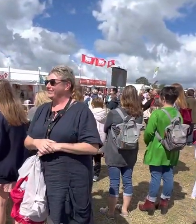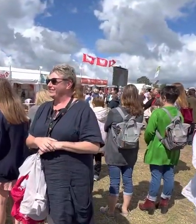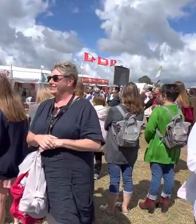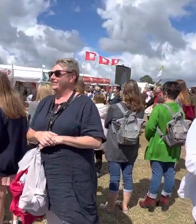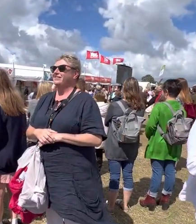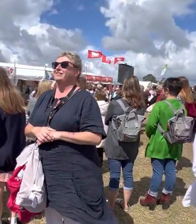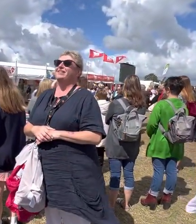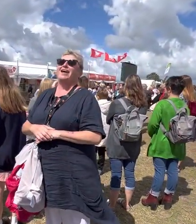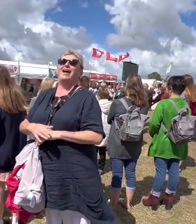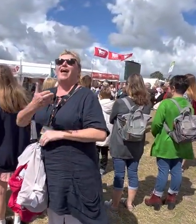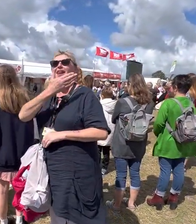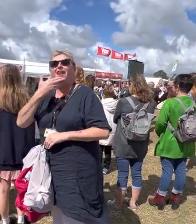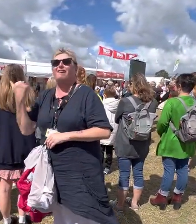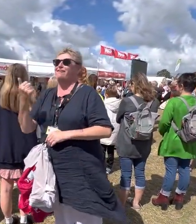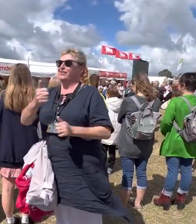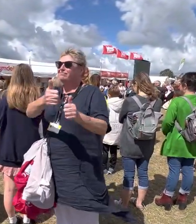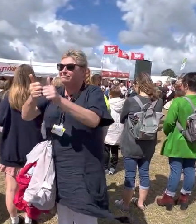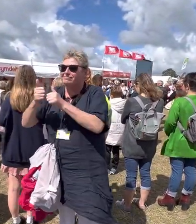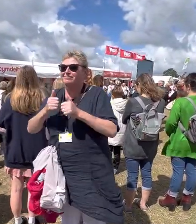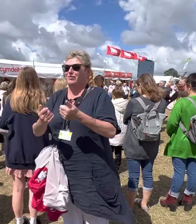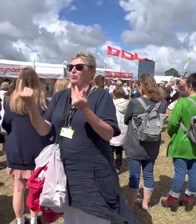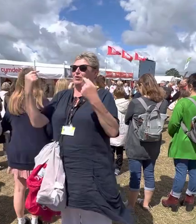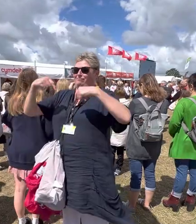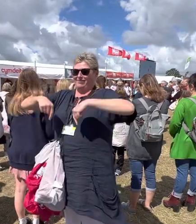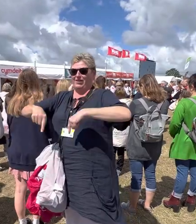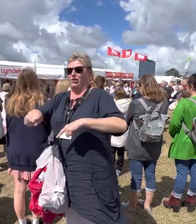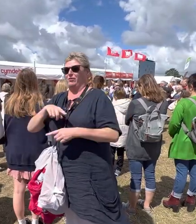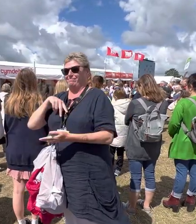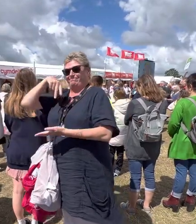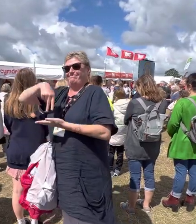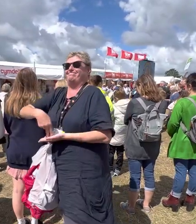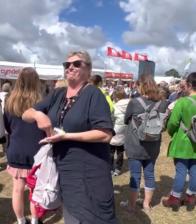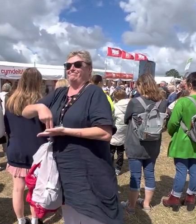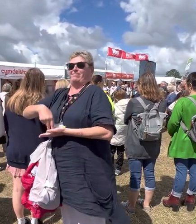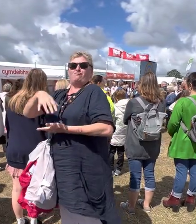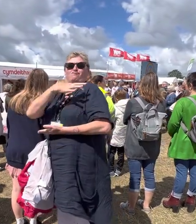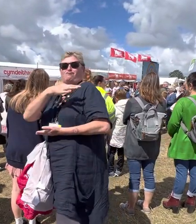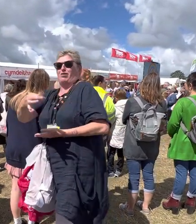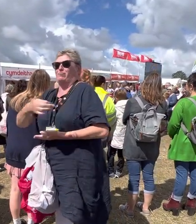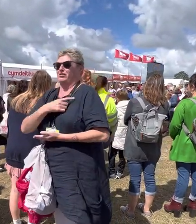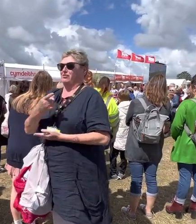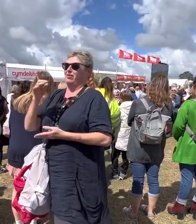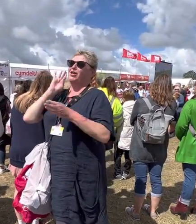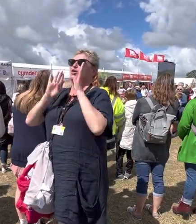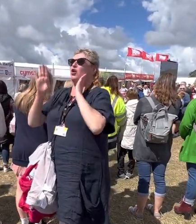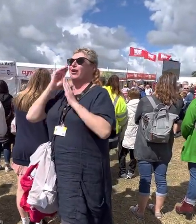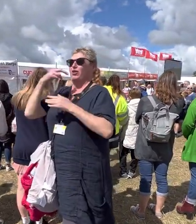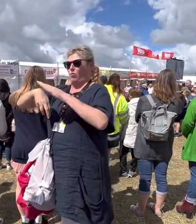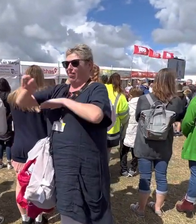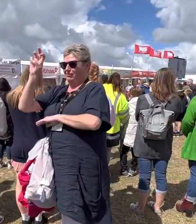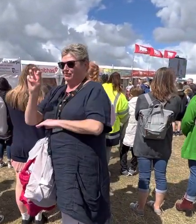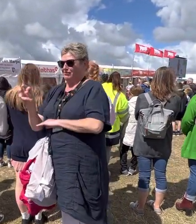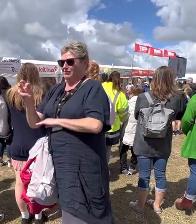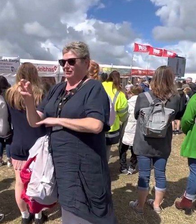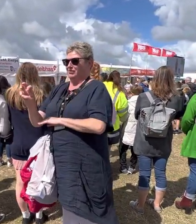Anwyl gyfeillio, rwyf yma heddiw yn sefyll fel cynrycholydd ein ieuenctid yng Nghymru, ac un sy'n